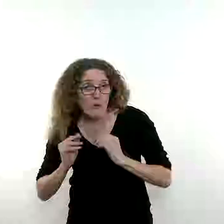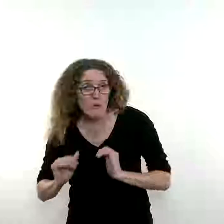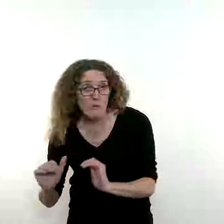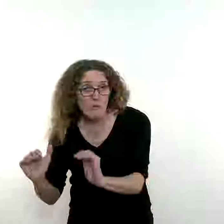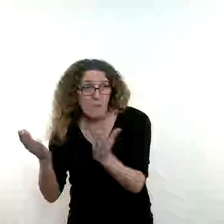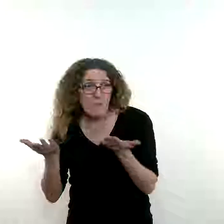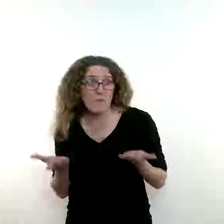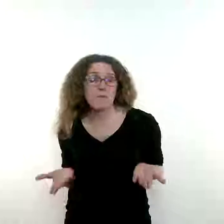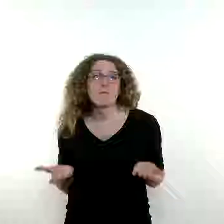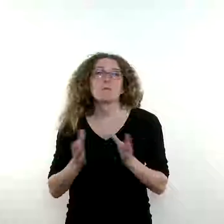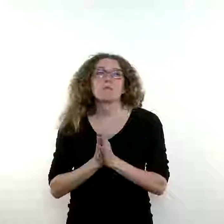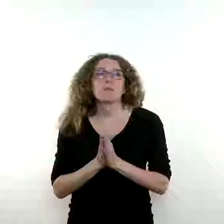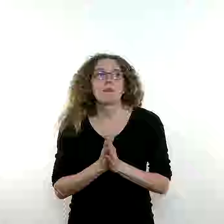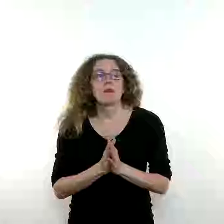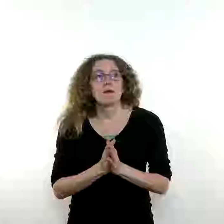Madame Aquier.